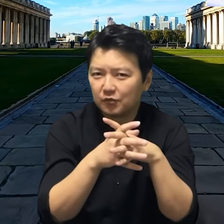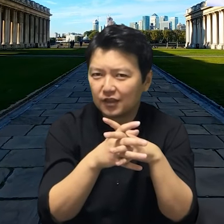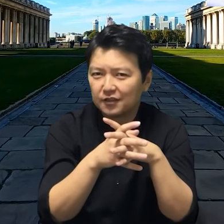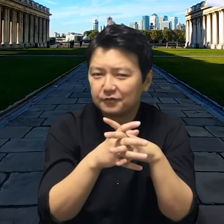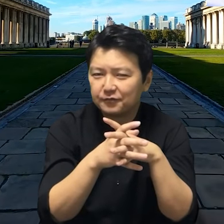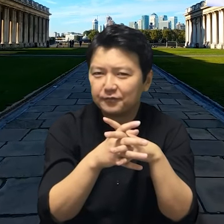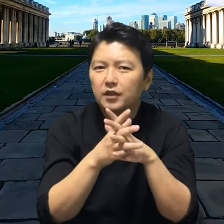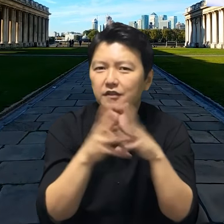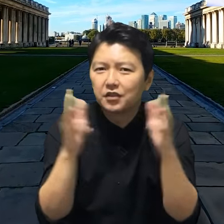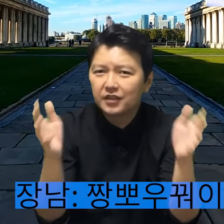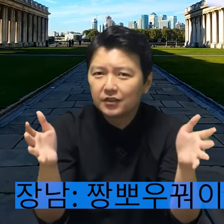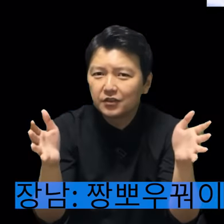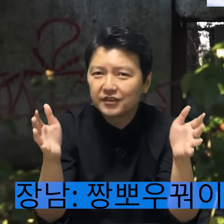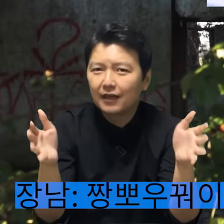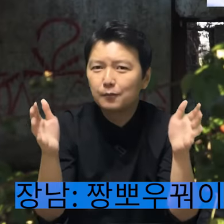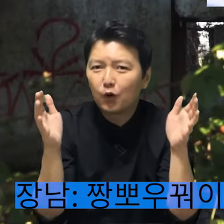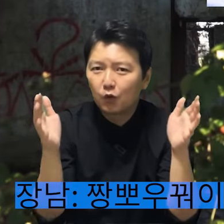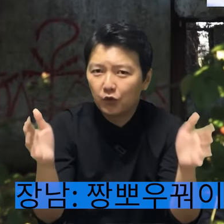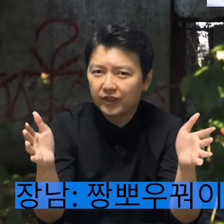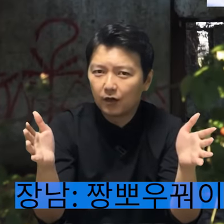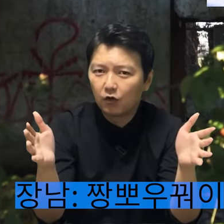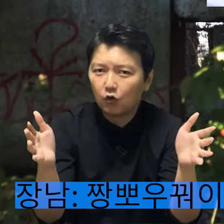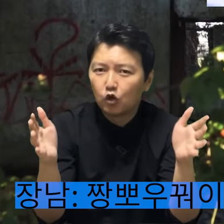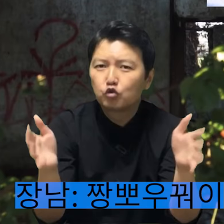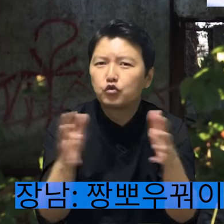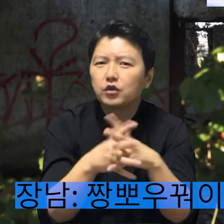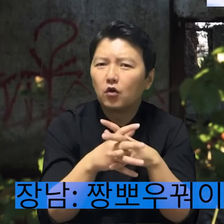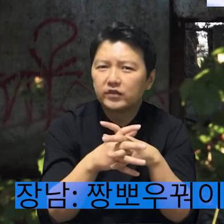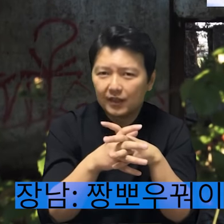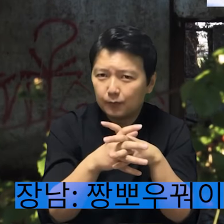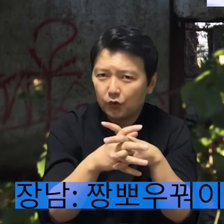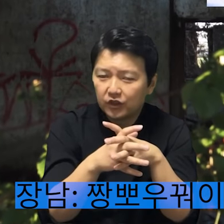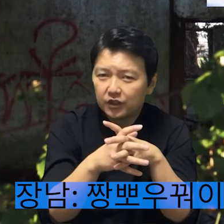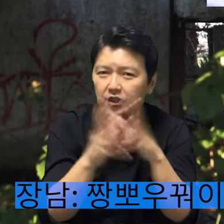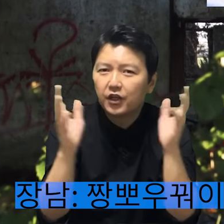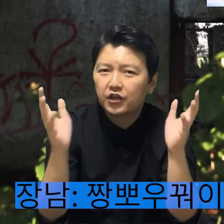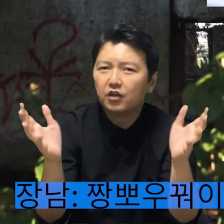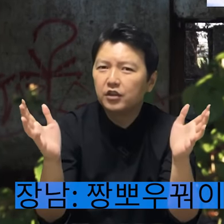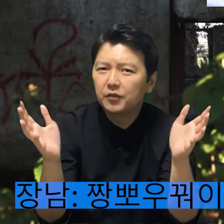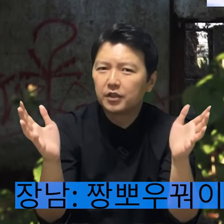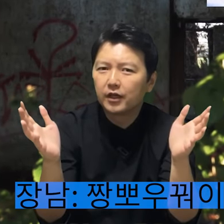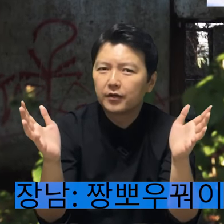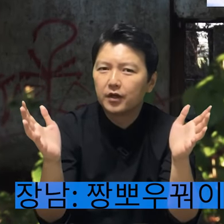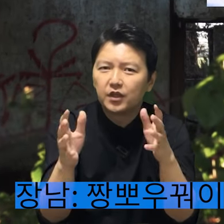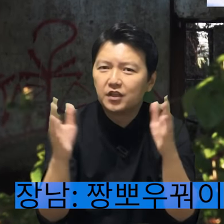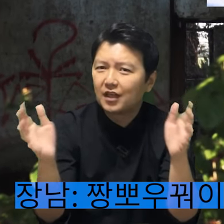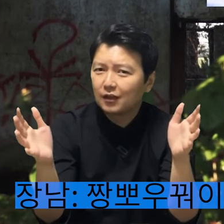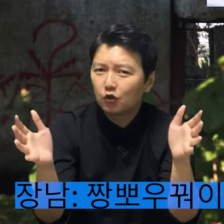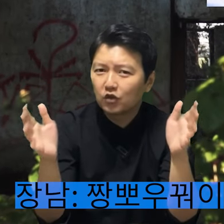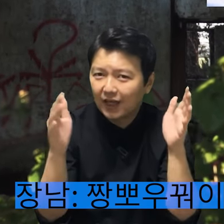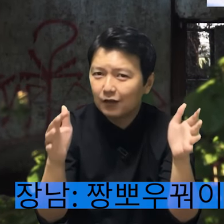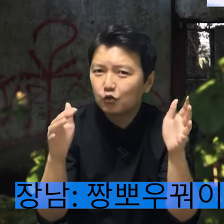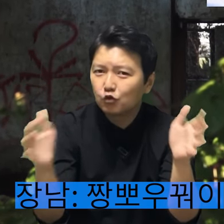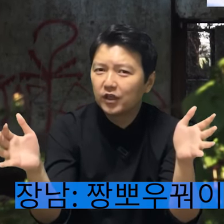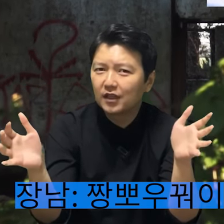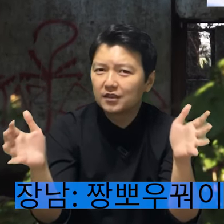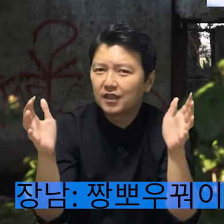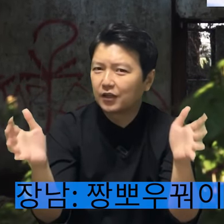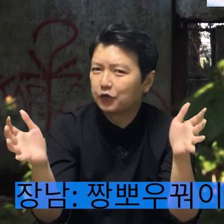됩니다. 첫째는 짱보구이라고 주인공 짱보린이 형입니다. 잇따라 또 딸 두 명까지 낳게